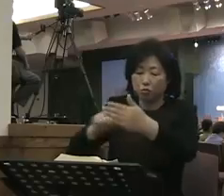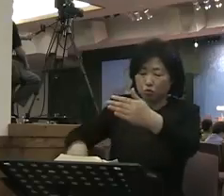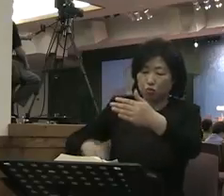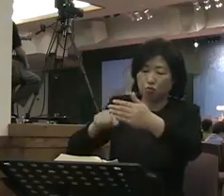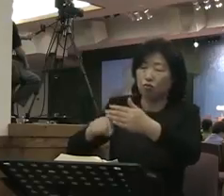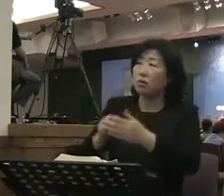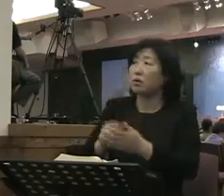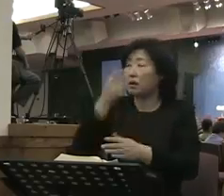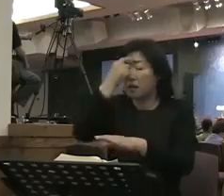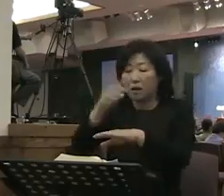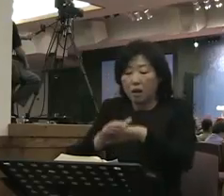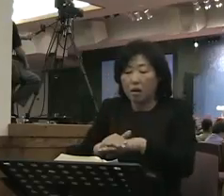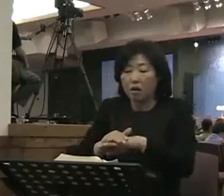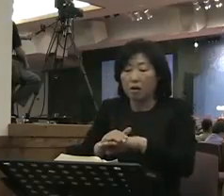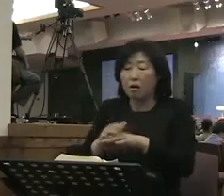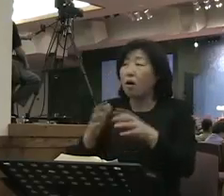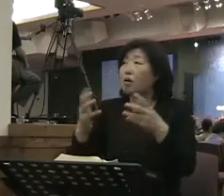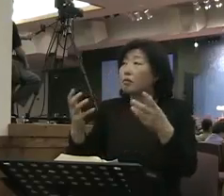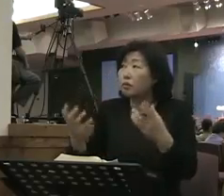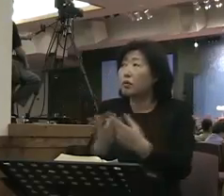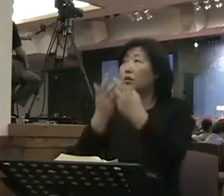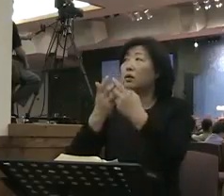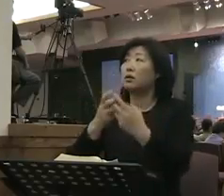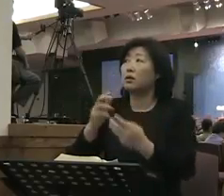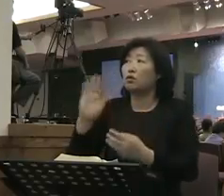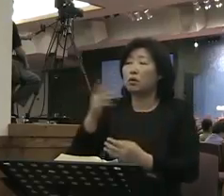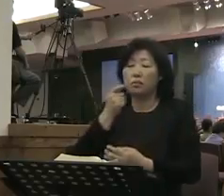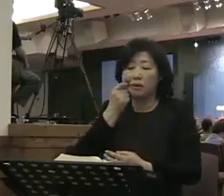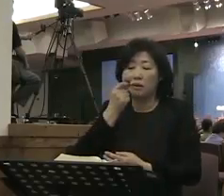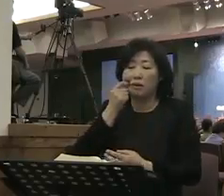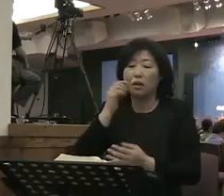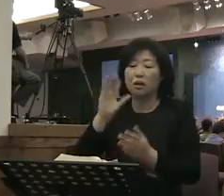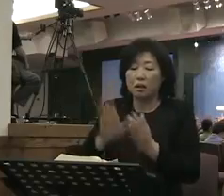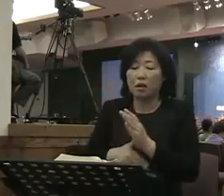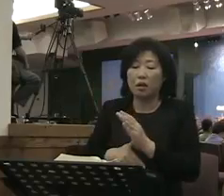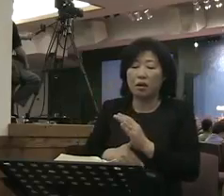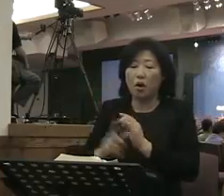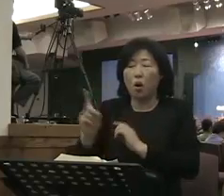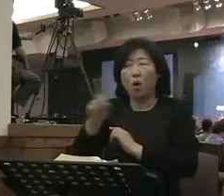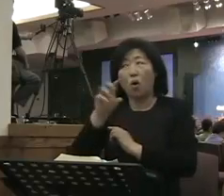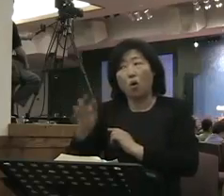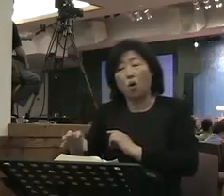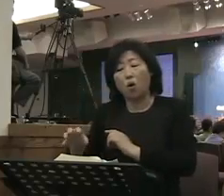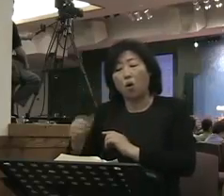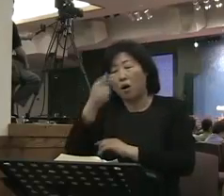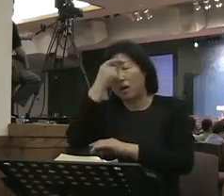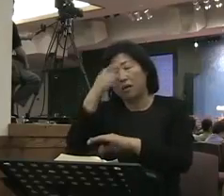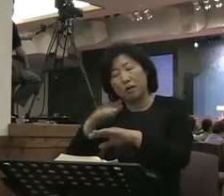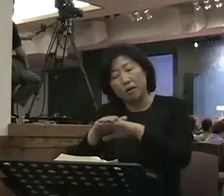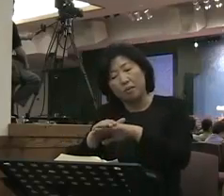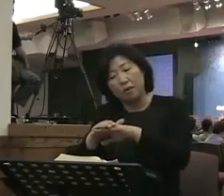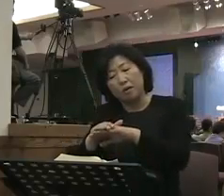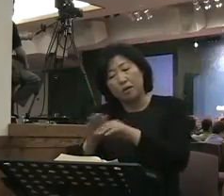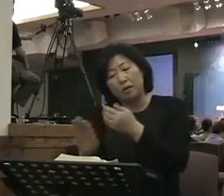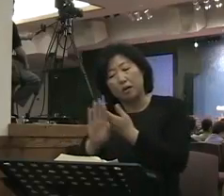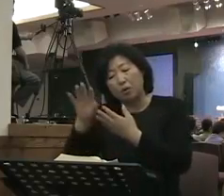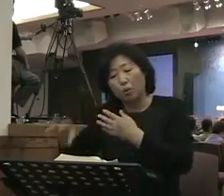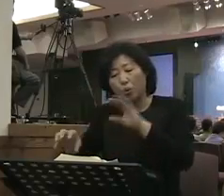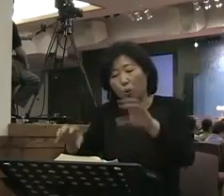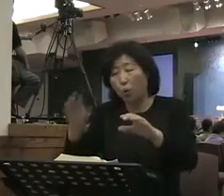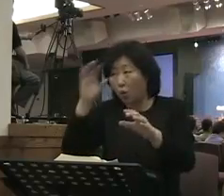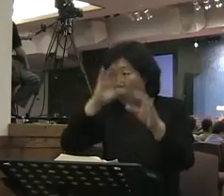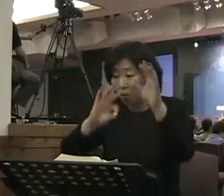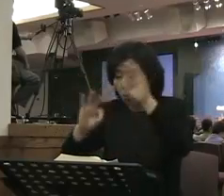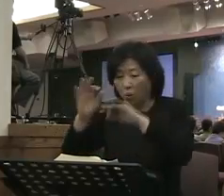그 예배의 충족이 되지 못하기 때문에 어디선가 예배할 대성들을 다른 데서 찾고 있고